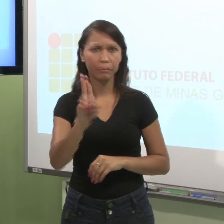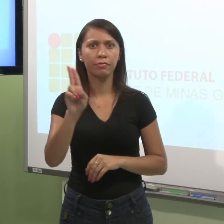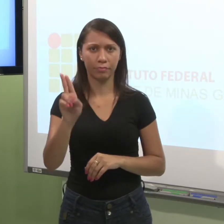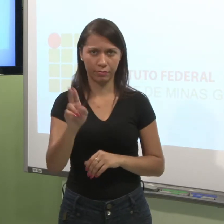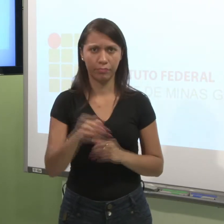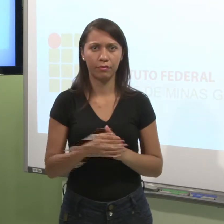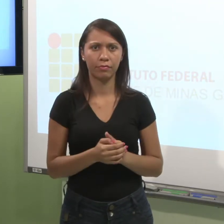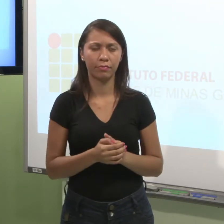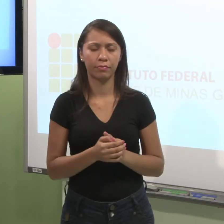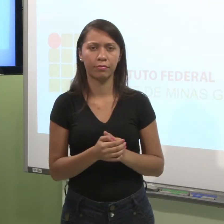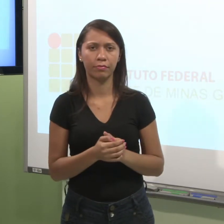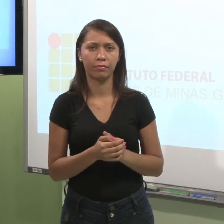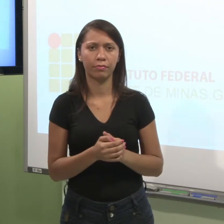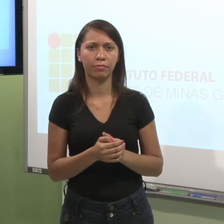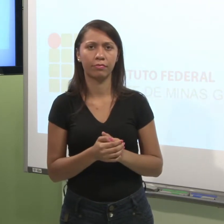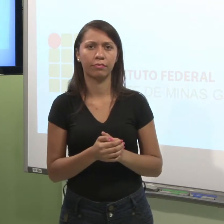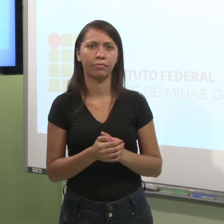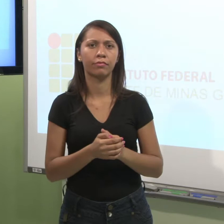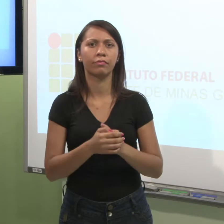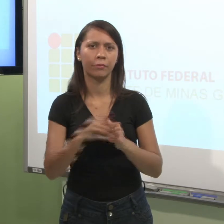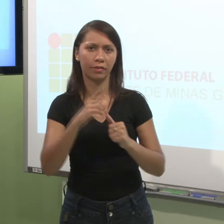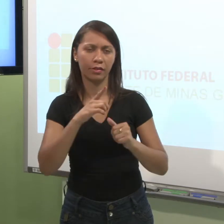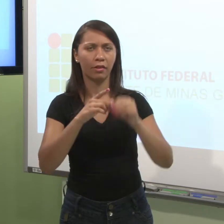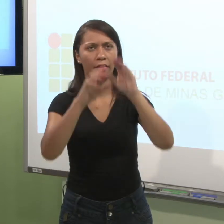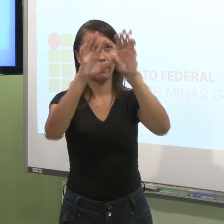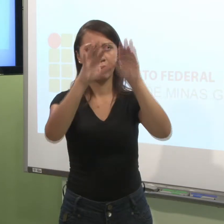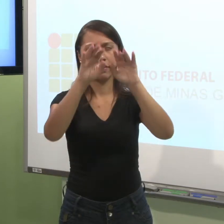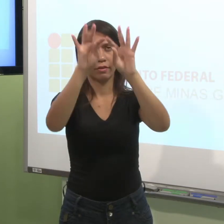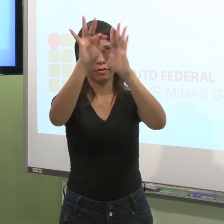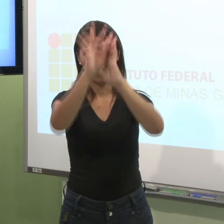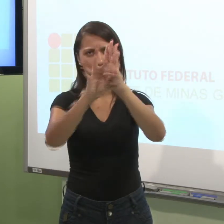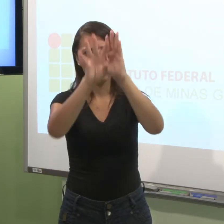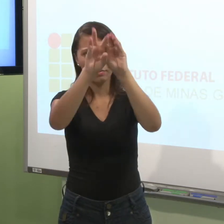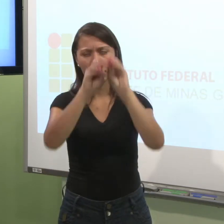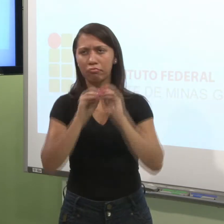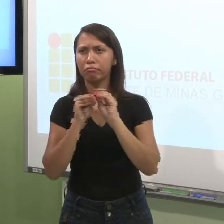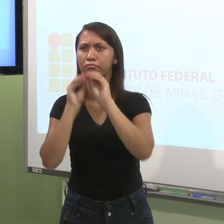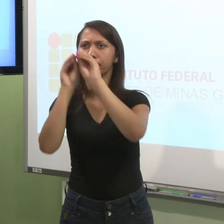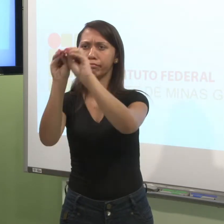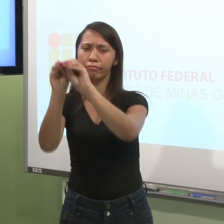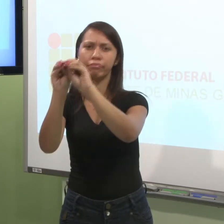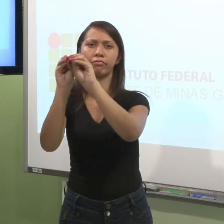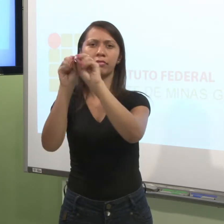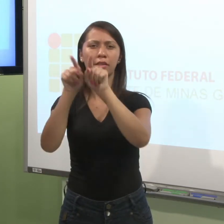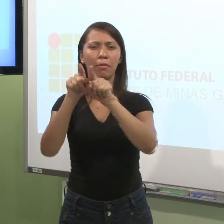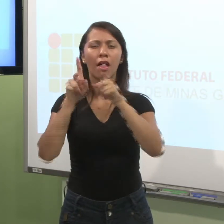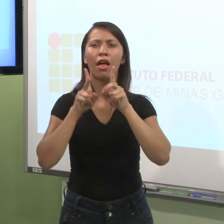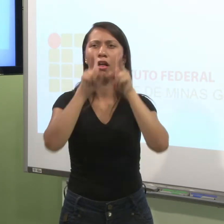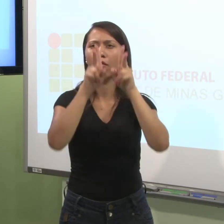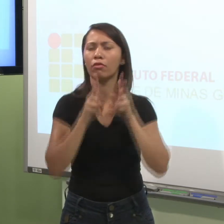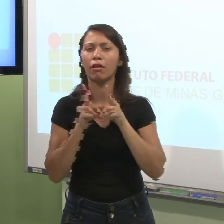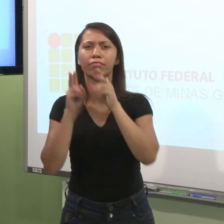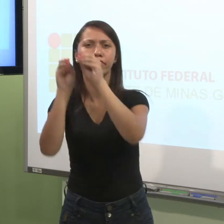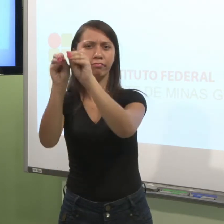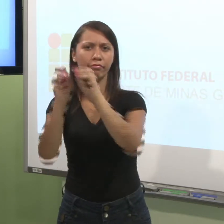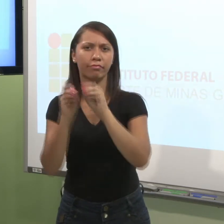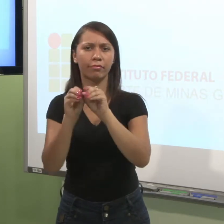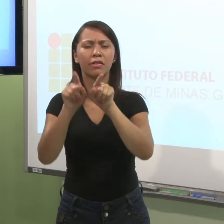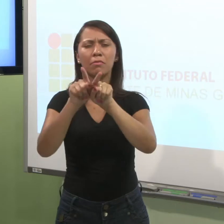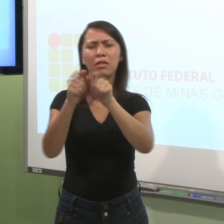são copiar, colar, recortar, localizar, substituir e correção